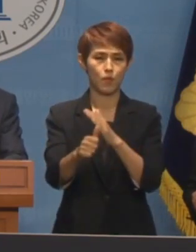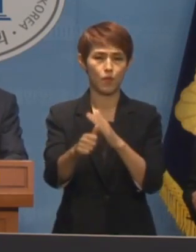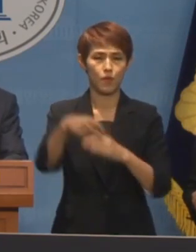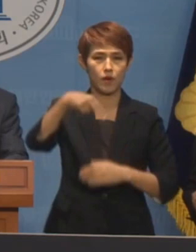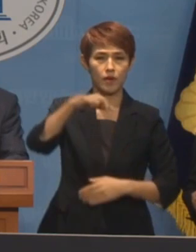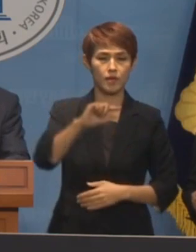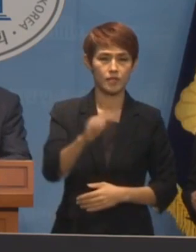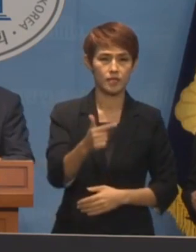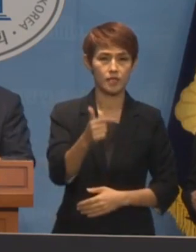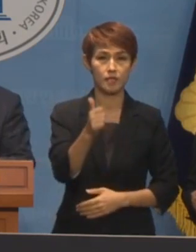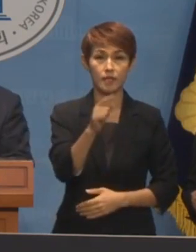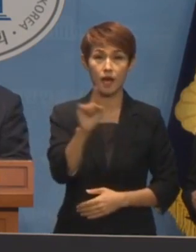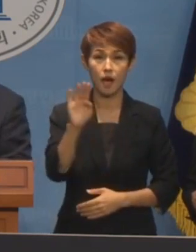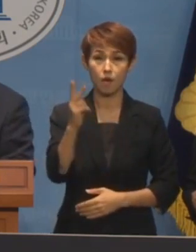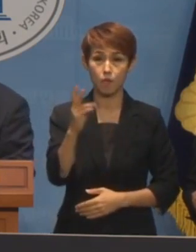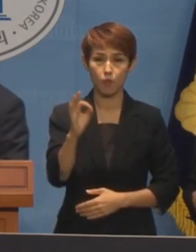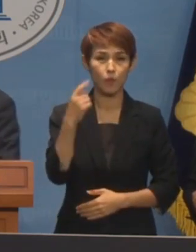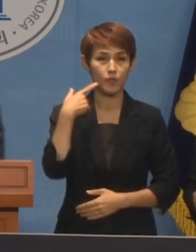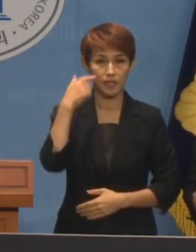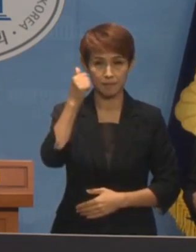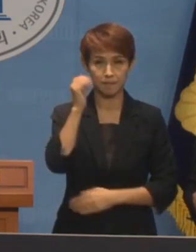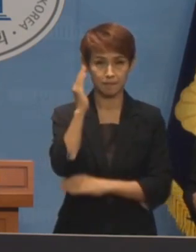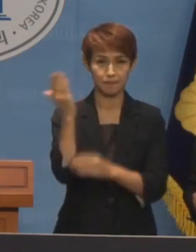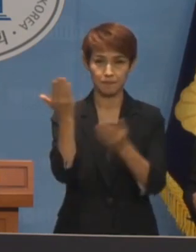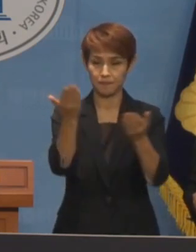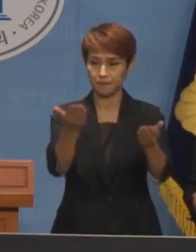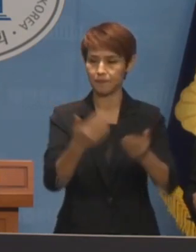심하보 목사님 말씀해 주시겠습니다.